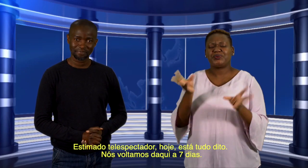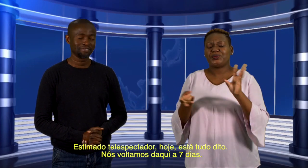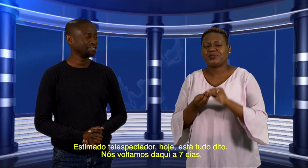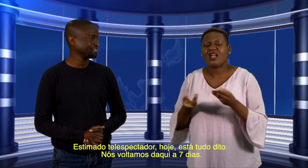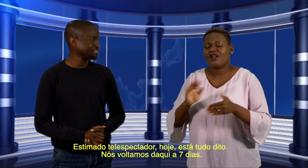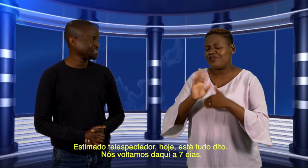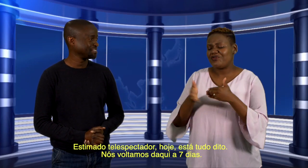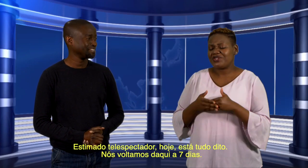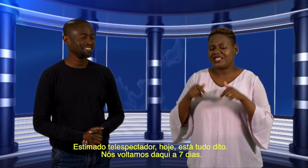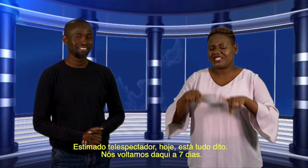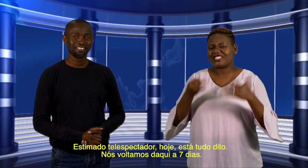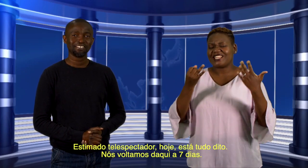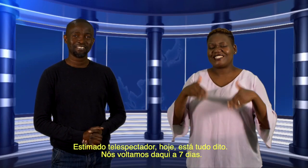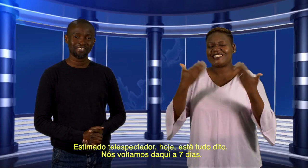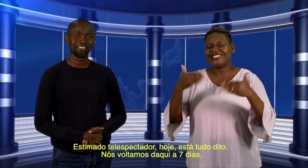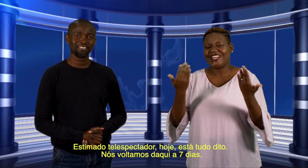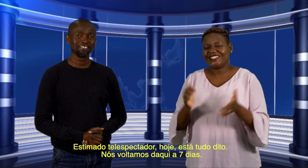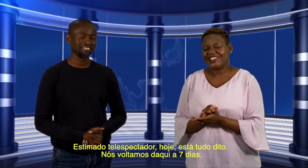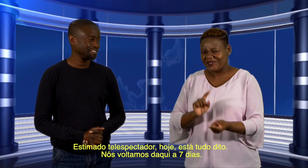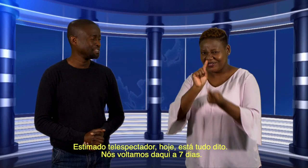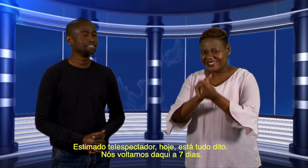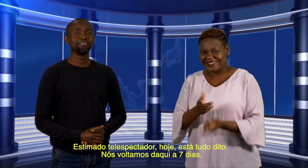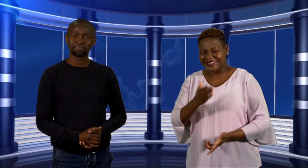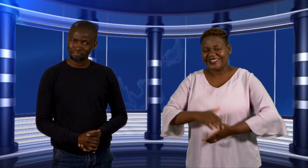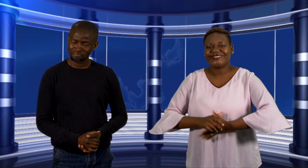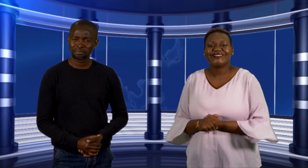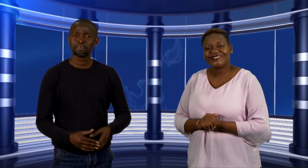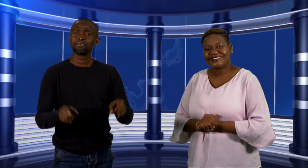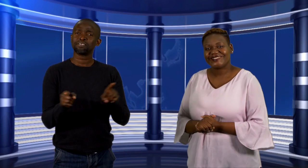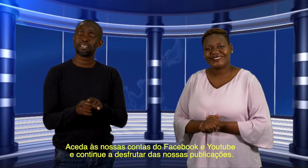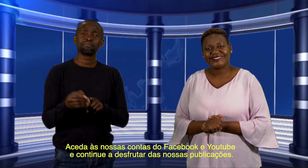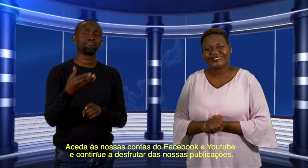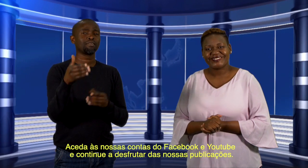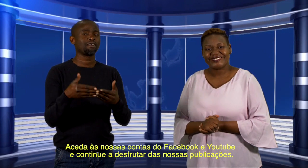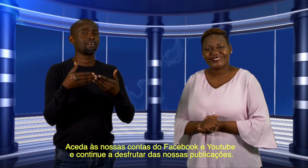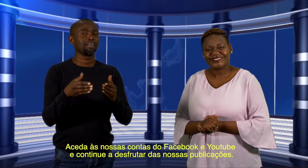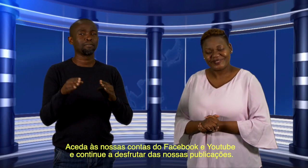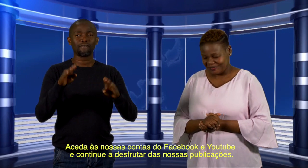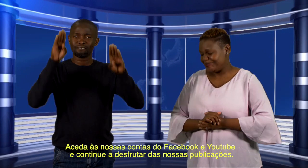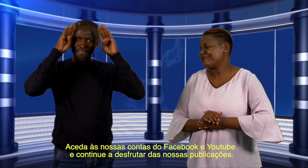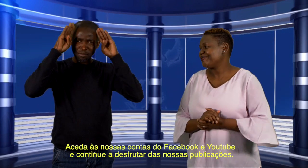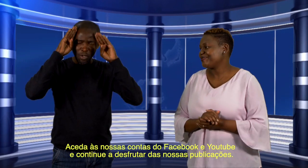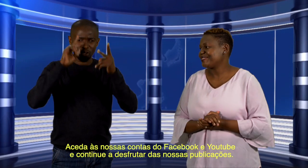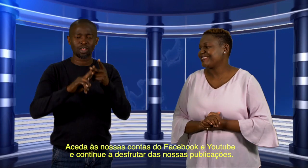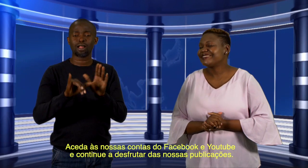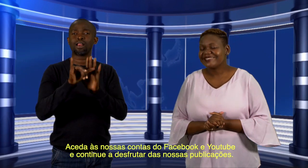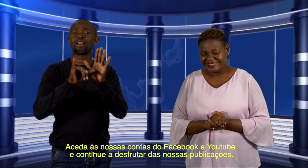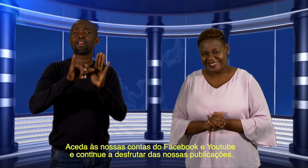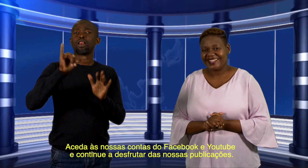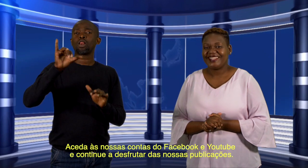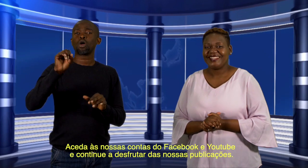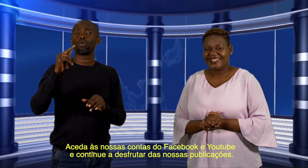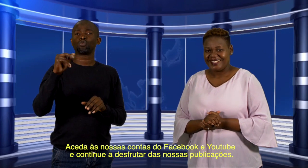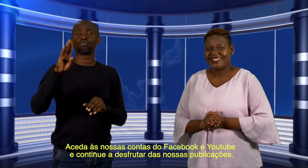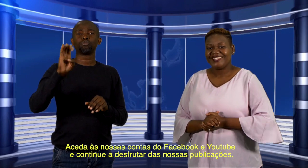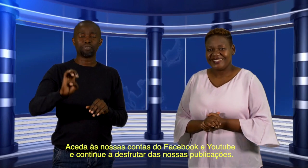está tudo dito. Nós voltamos daqui a sete dias. Aceda às nossas contas do Facebook e